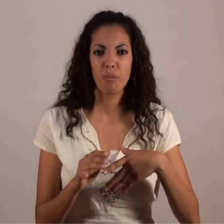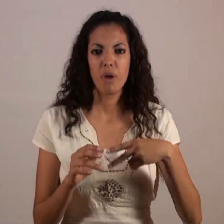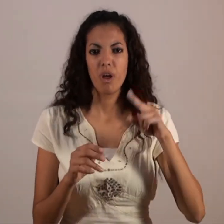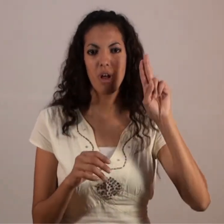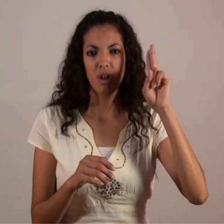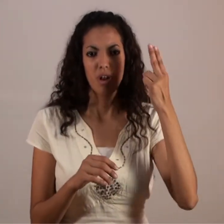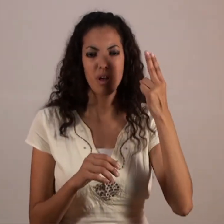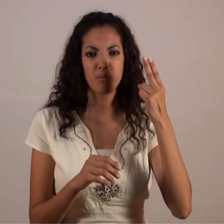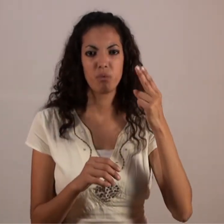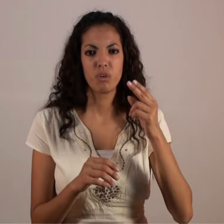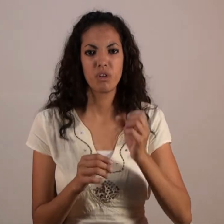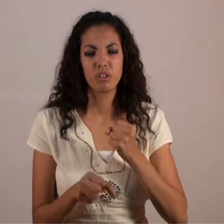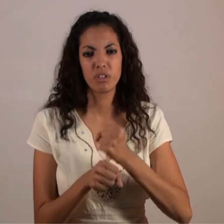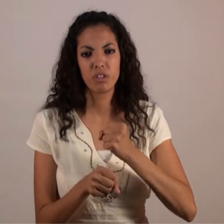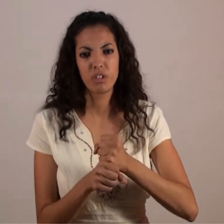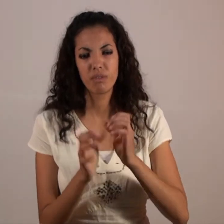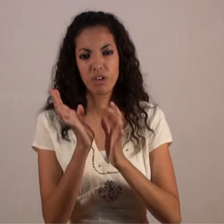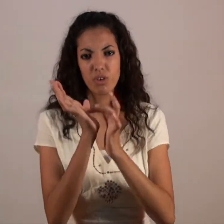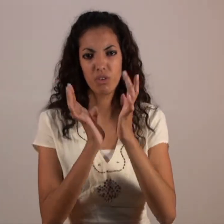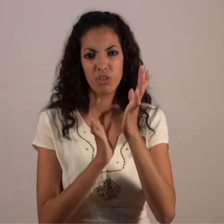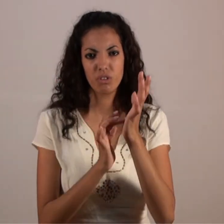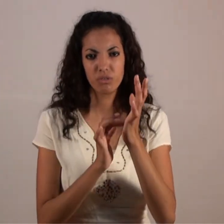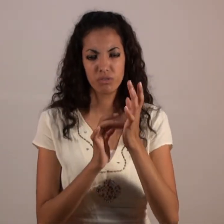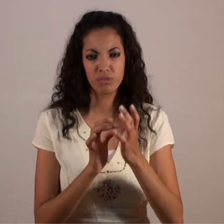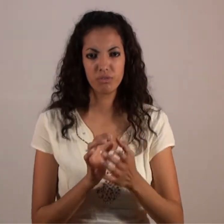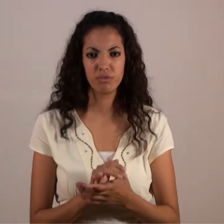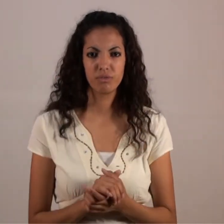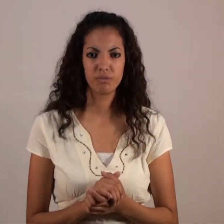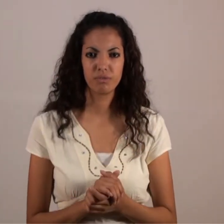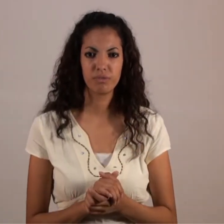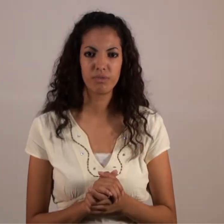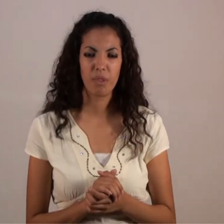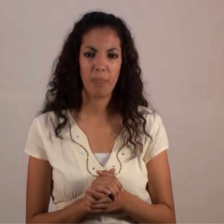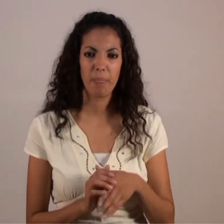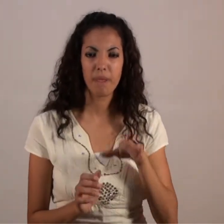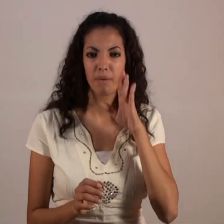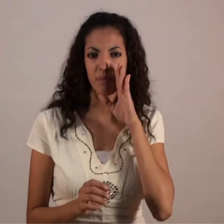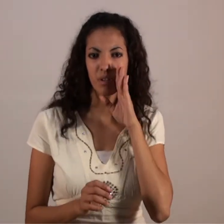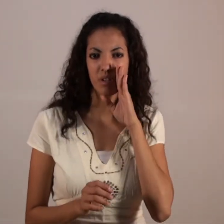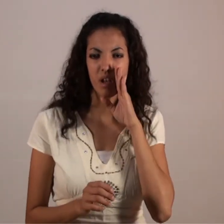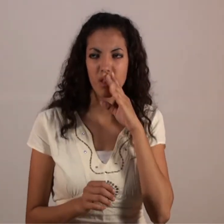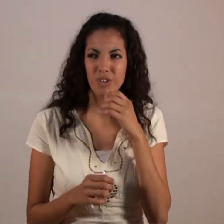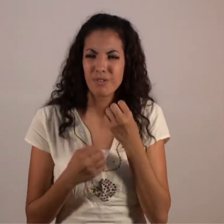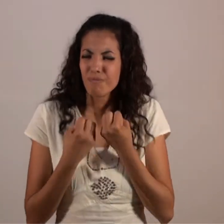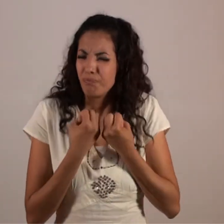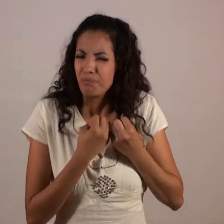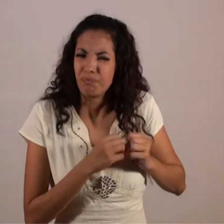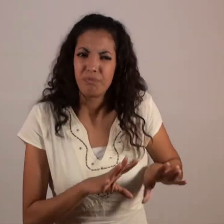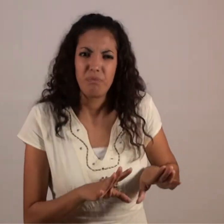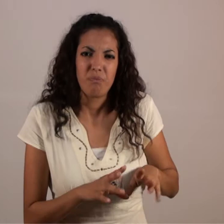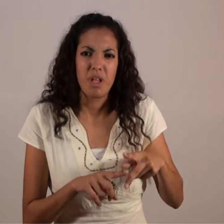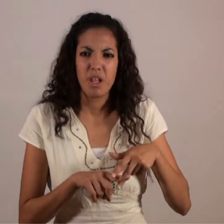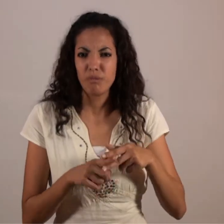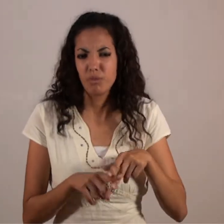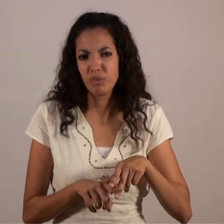ministerio sumo sacerdotal de Jesús. El pecado es algo demasiado terrible para resolverse meramente por la